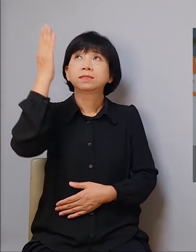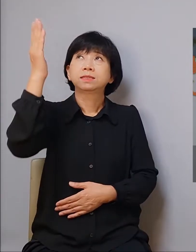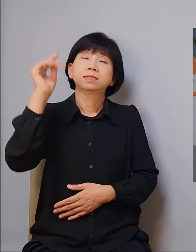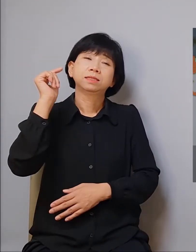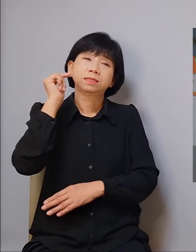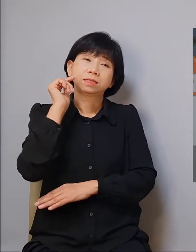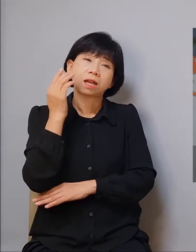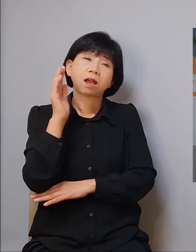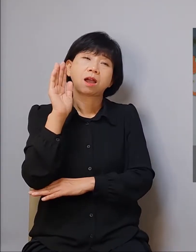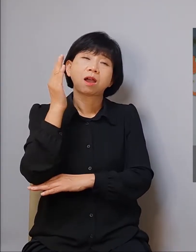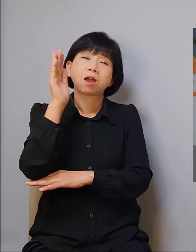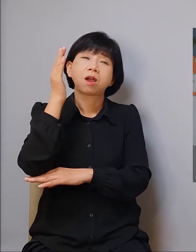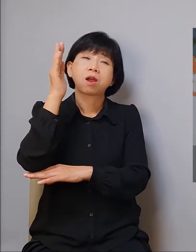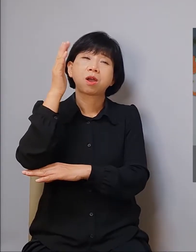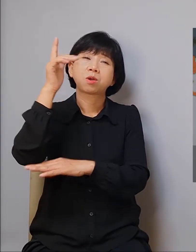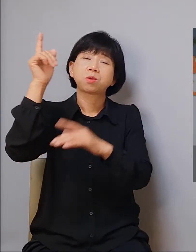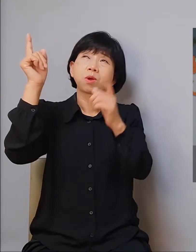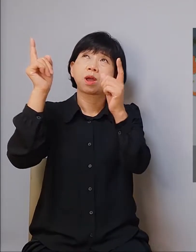그